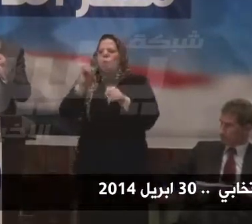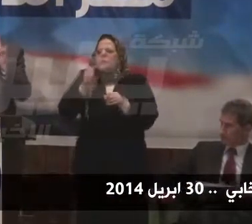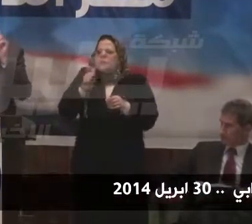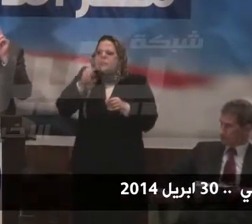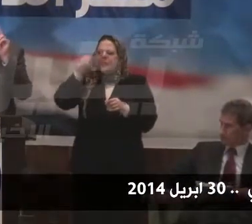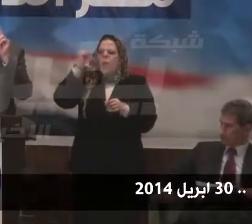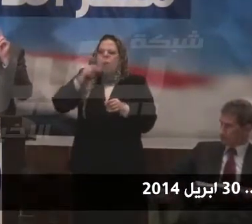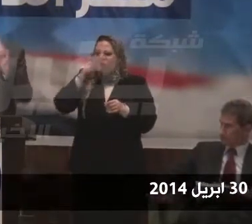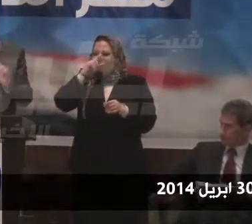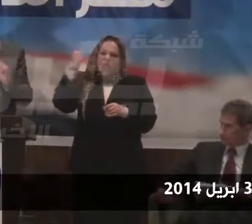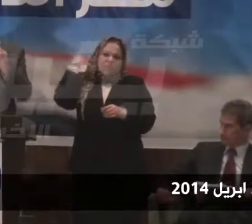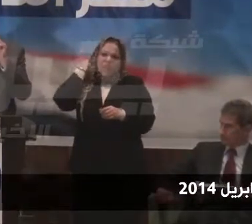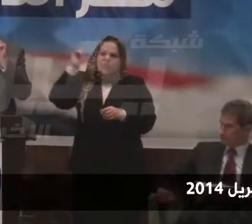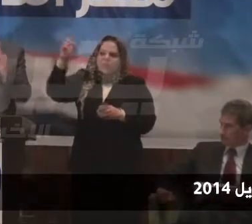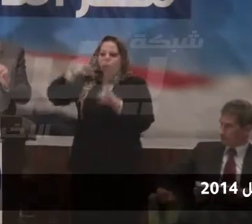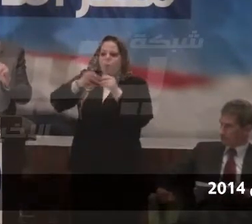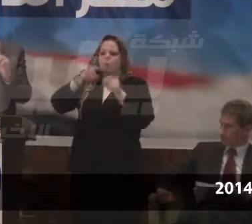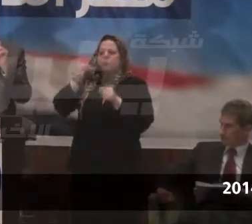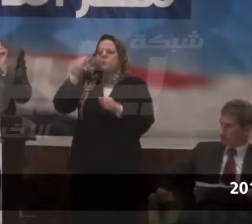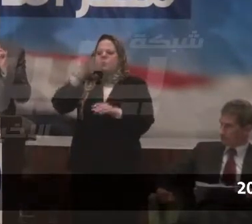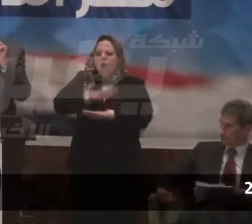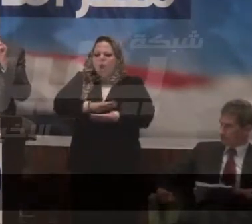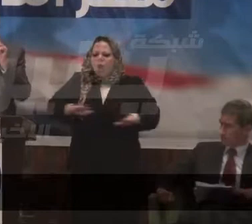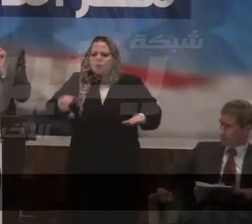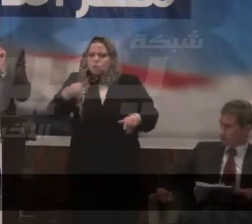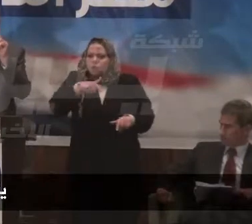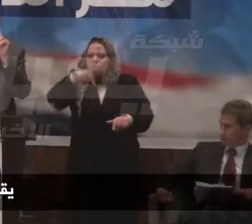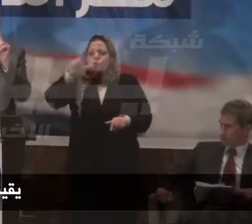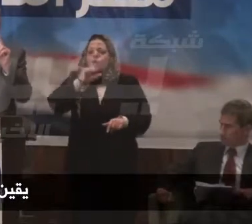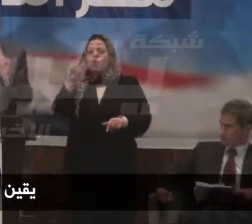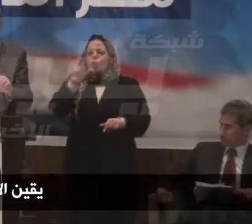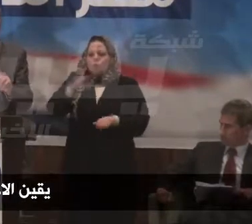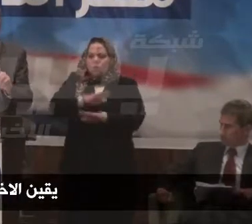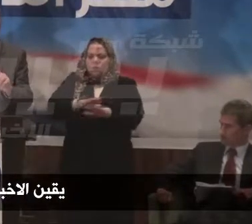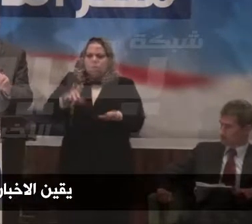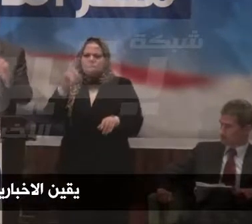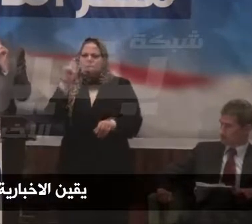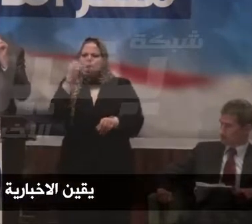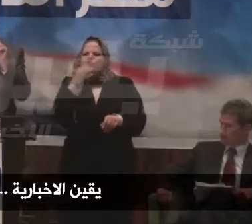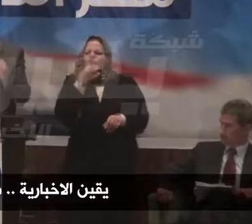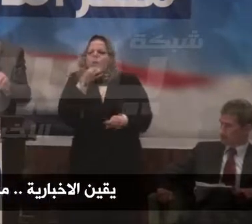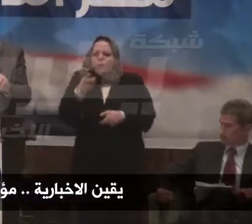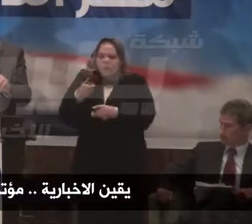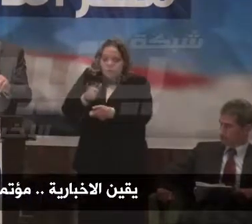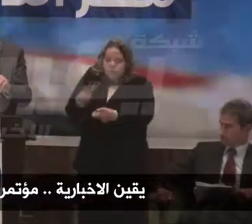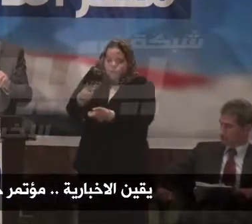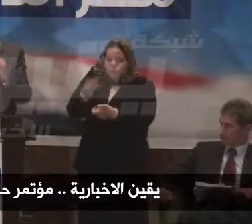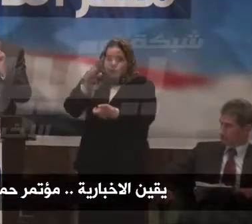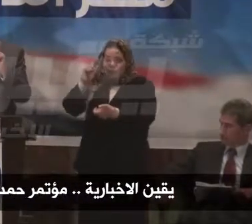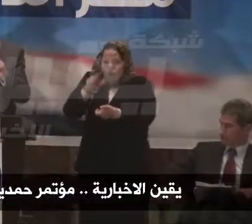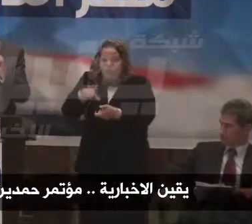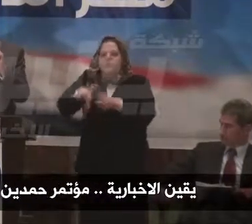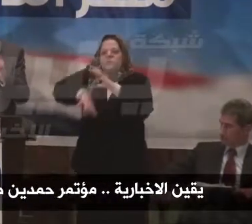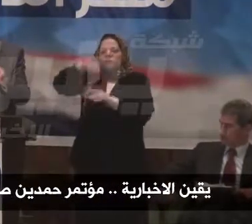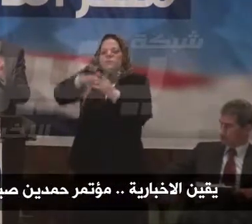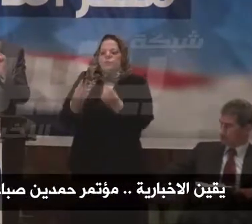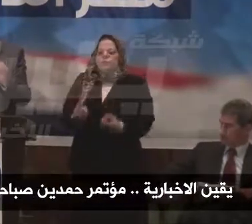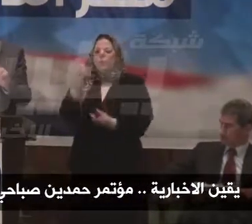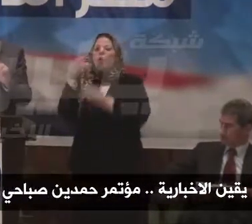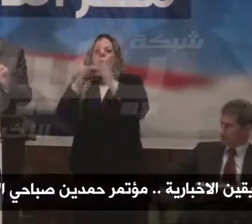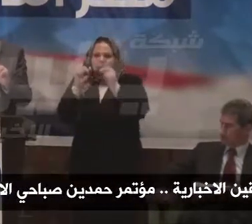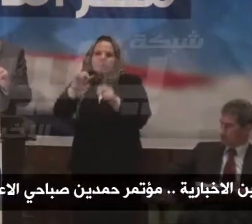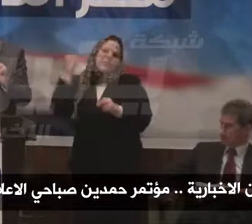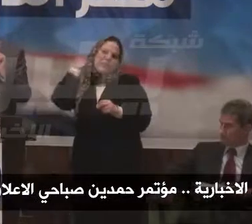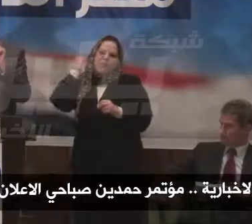تتميز إن عمرها في الأرض 6 شهور، فهتاخد مية أقل وبتتجلب الآلات، فليس هناك مشاكل